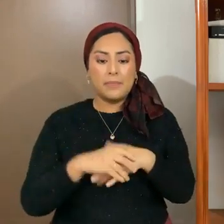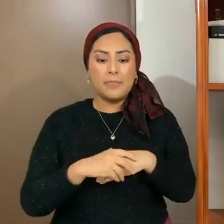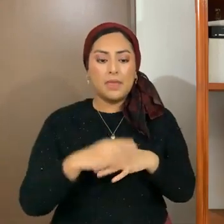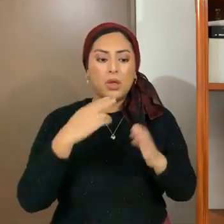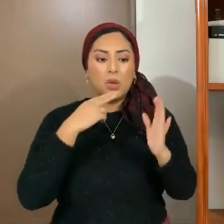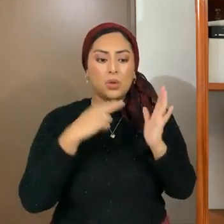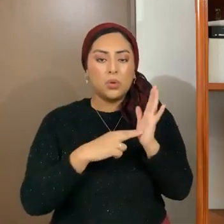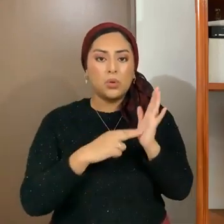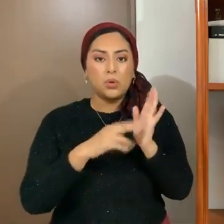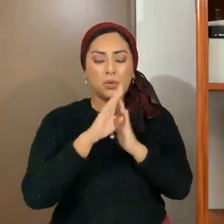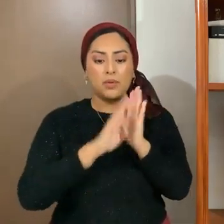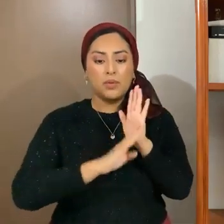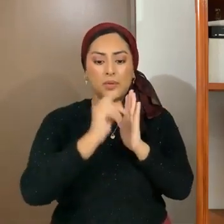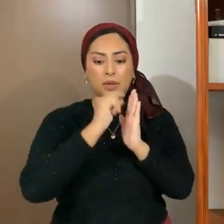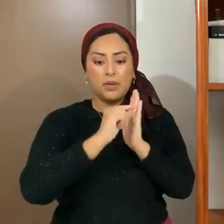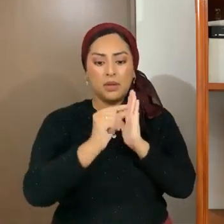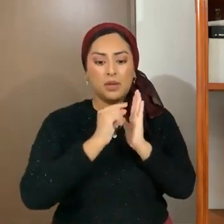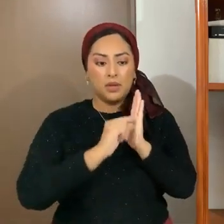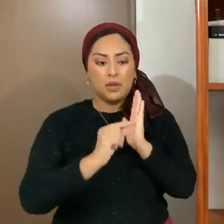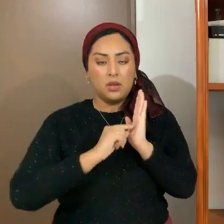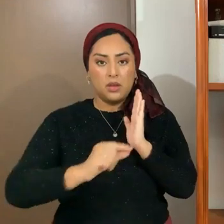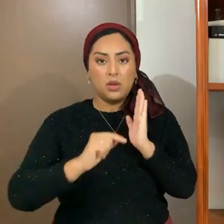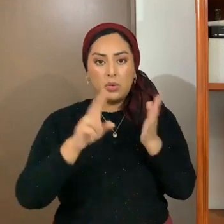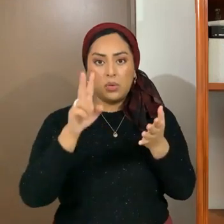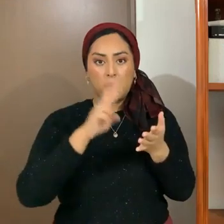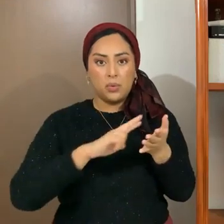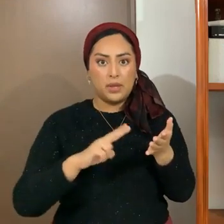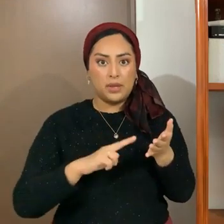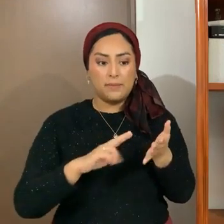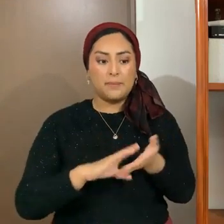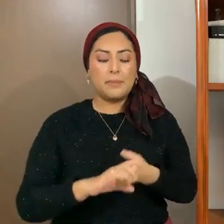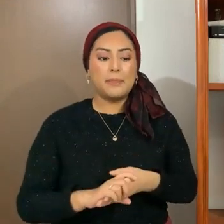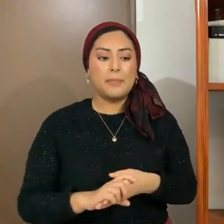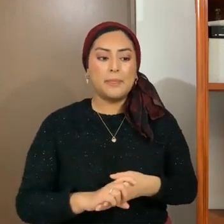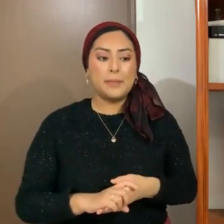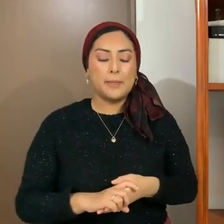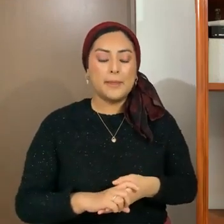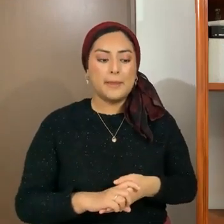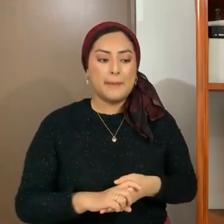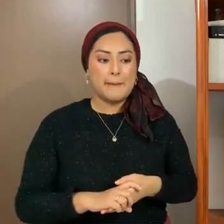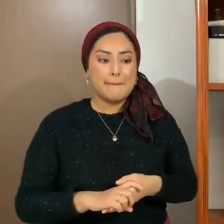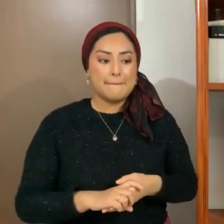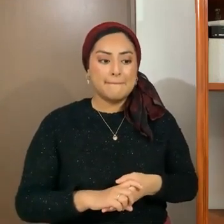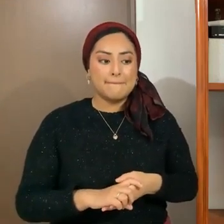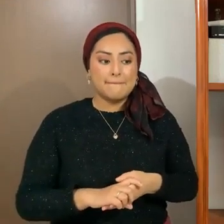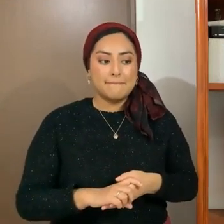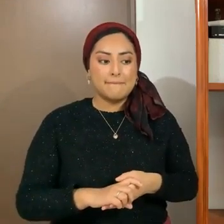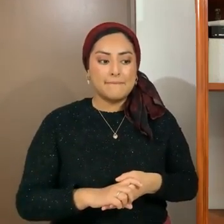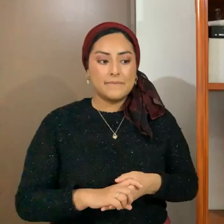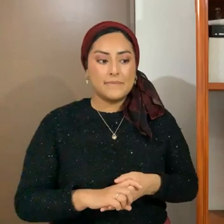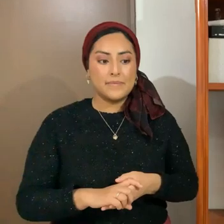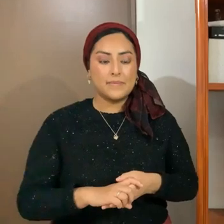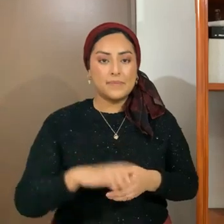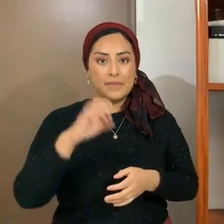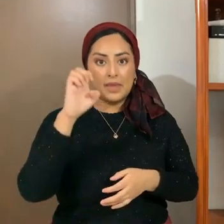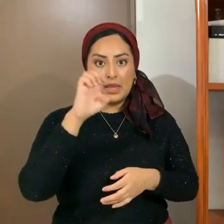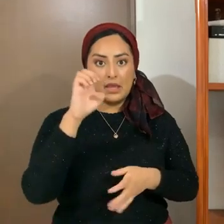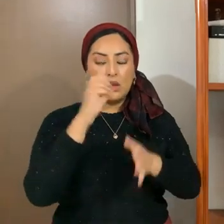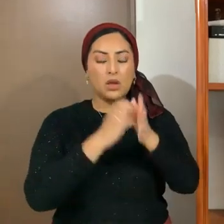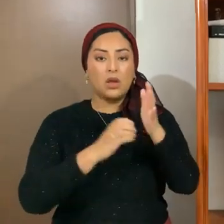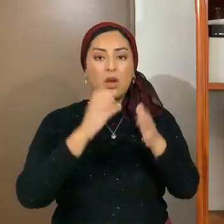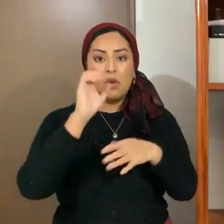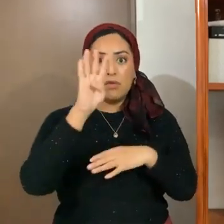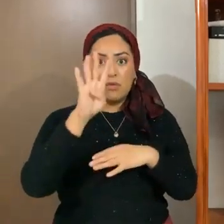vamos a anotar las citas clave y las vamos a leer. Citas clave. Vamos a empezar con la primera. Éxodo